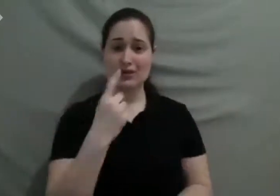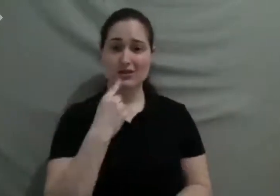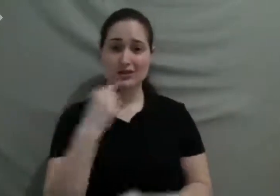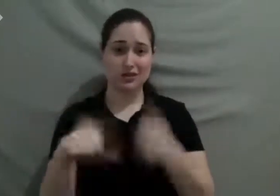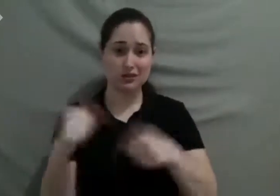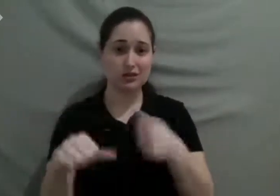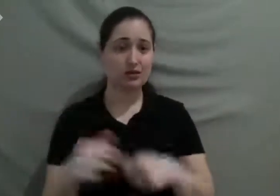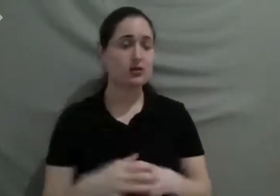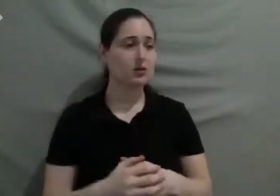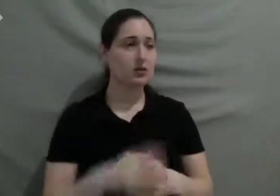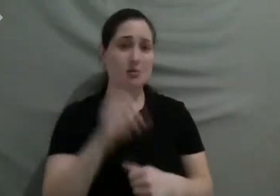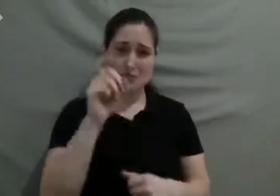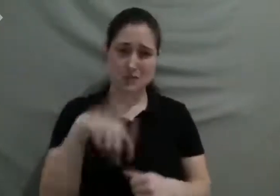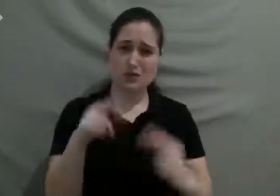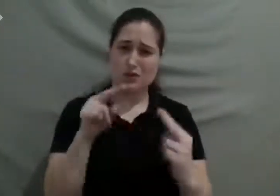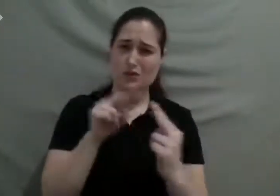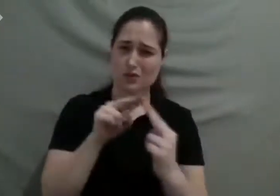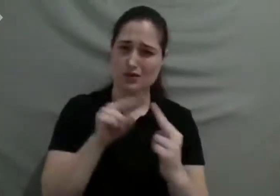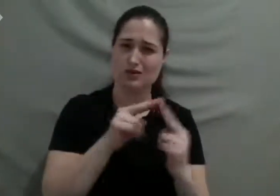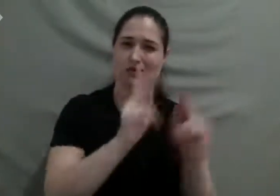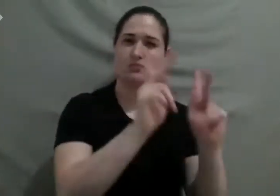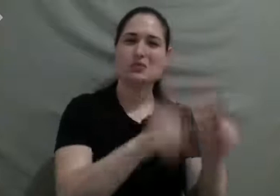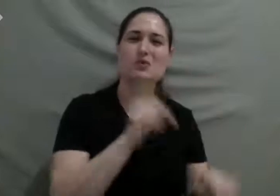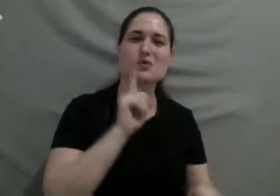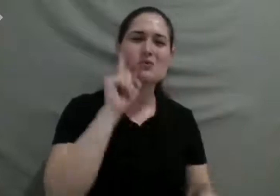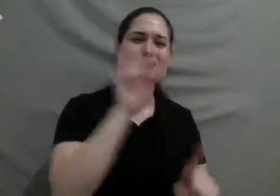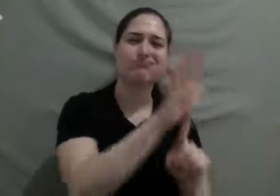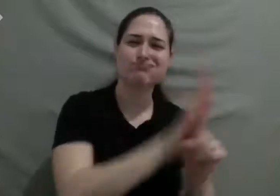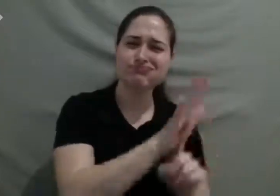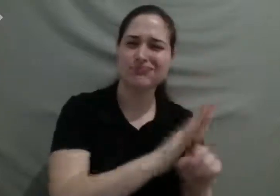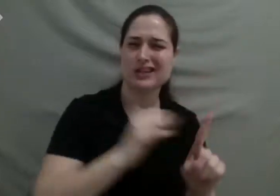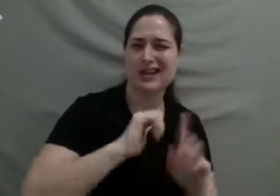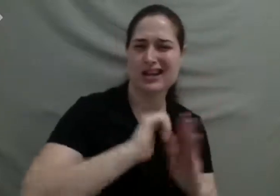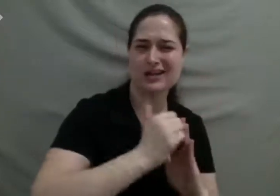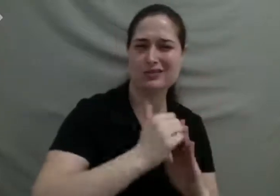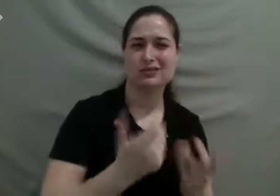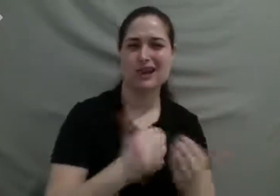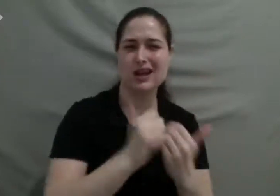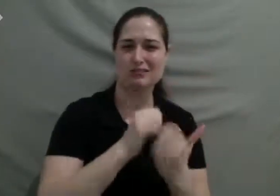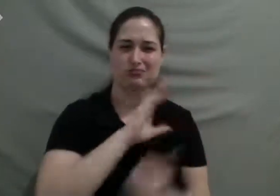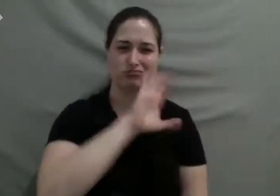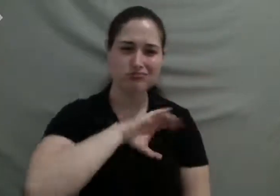conocer a la persona sorda, la razón por la que